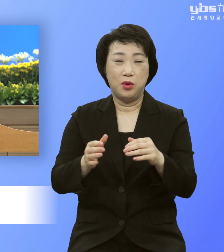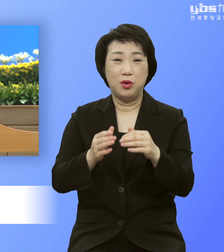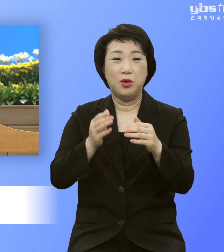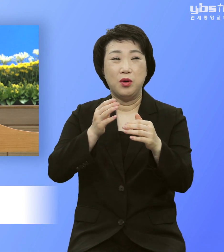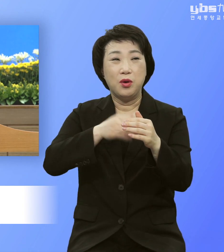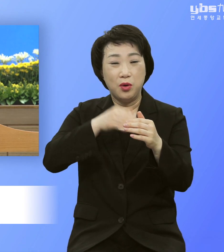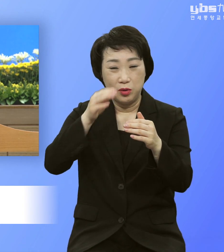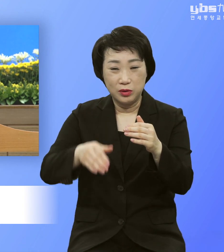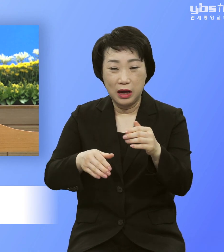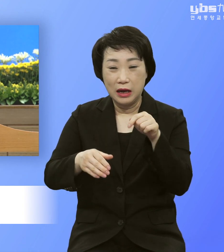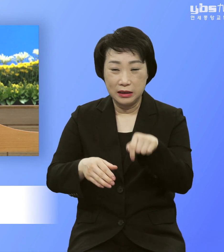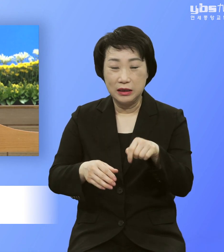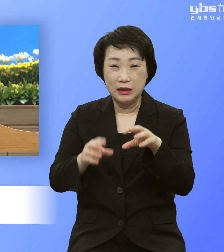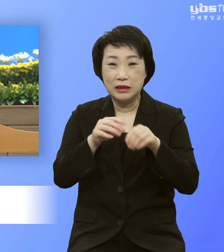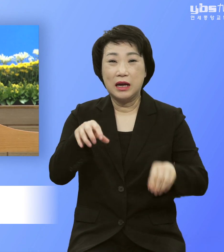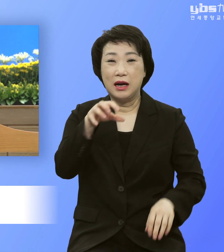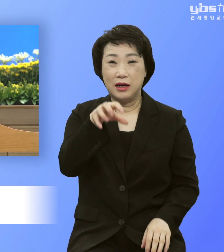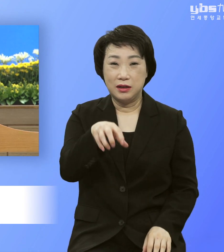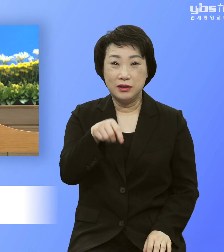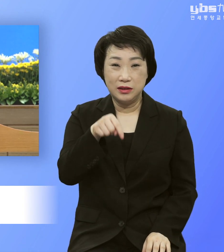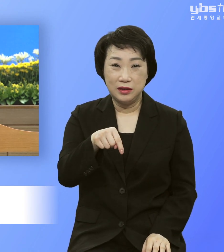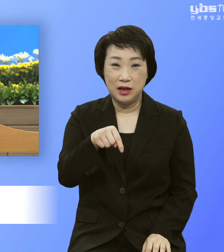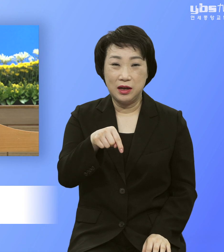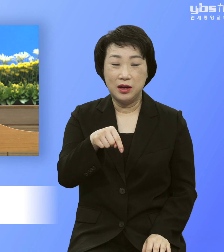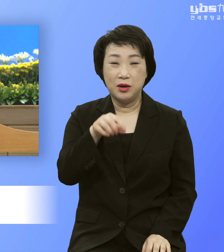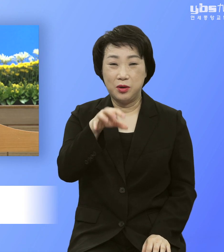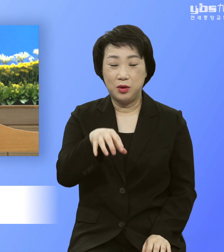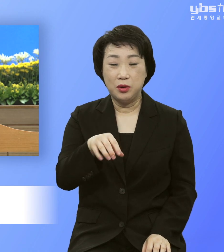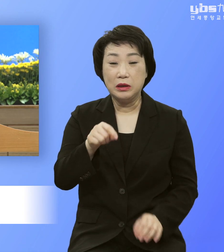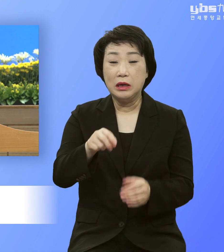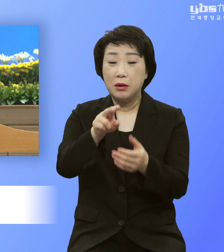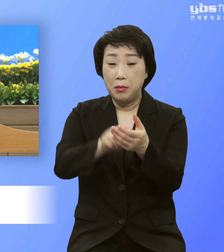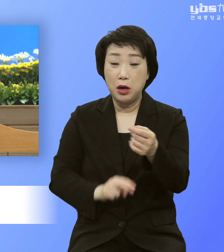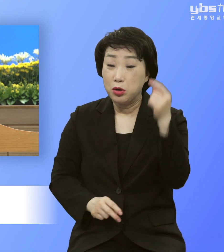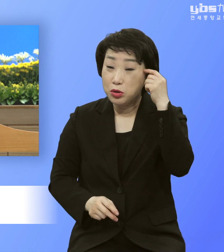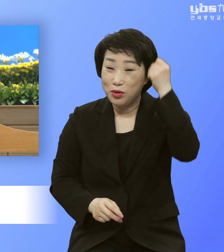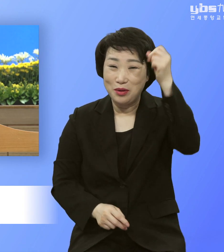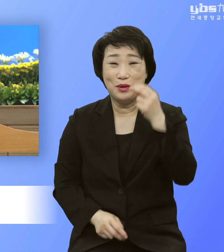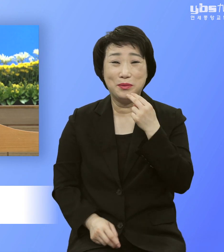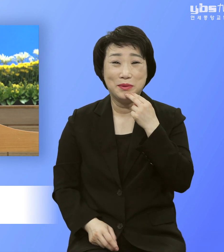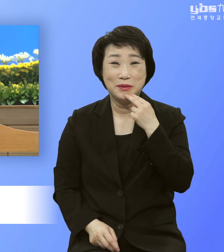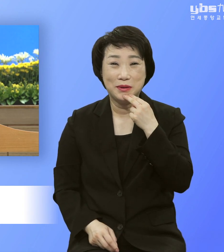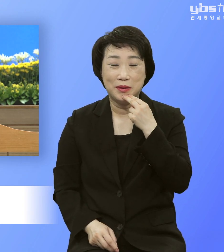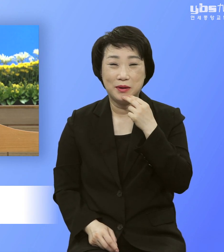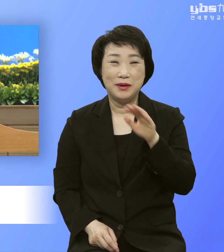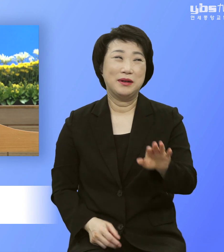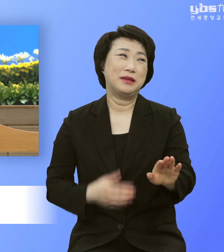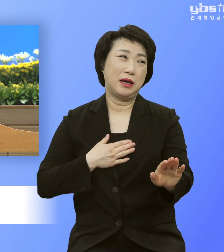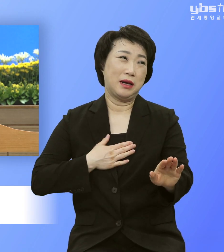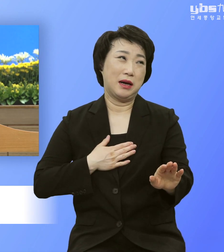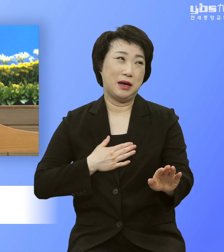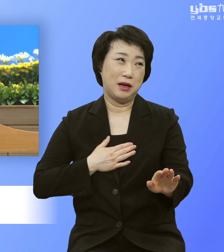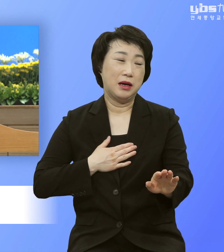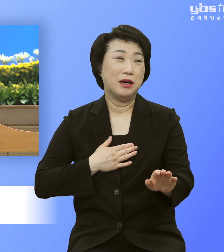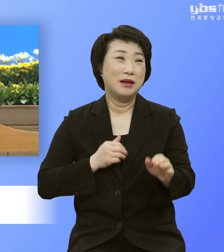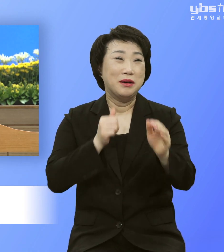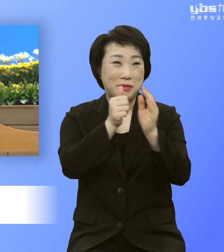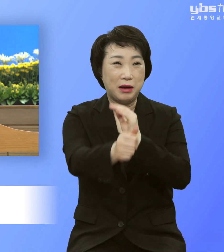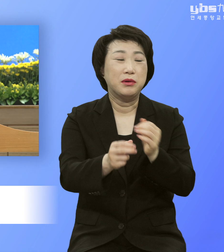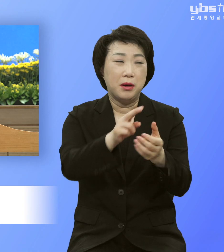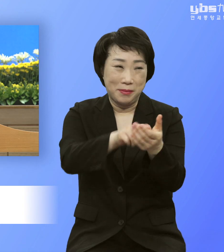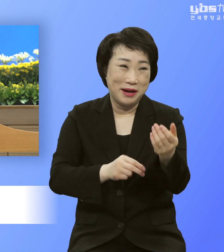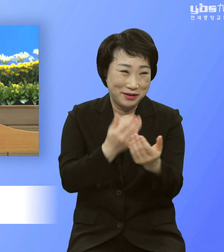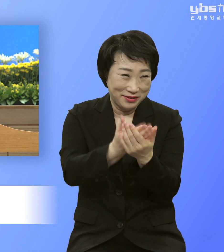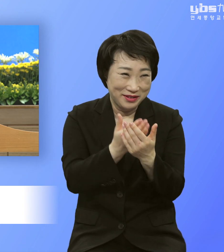건설교통부 소속이기 때문에 이 땅을 팔려하지 않았어요. 제가 팔으라고 그랬어요.